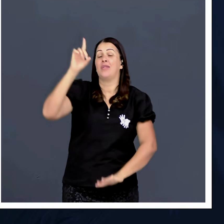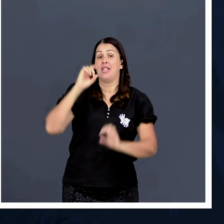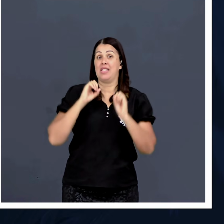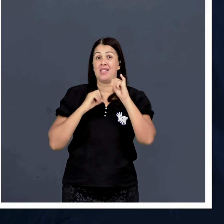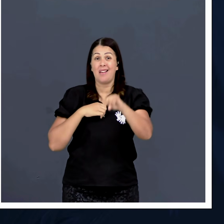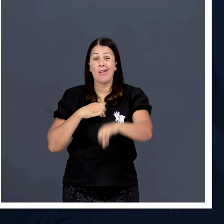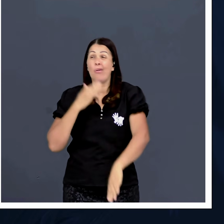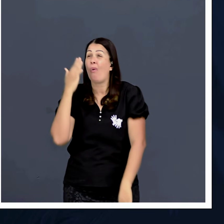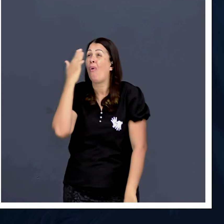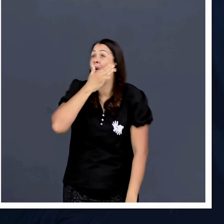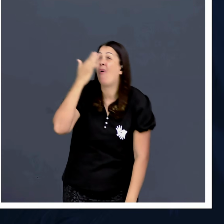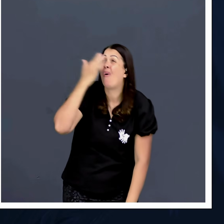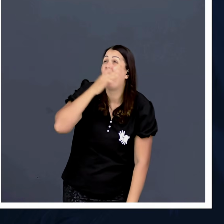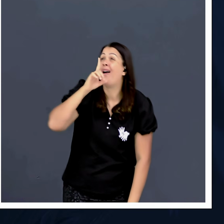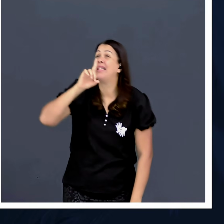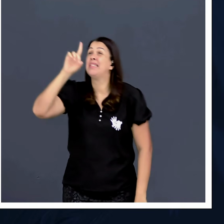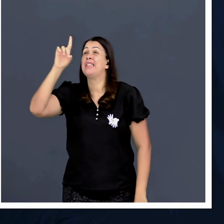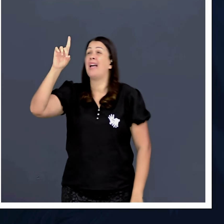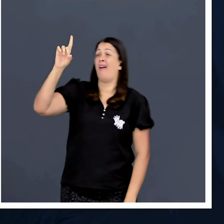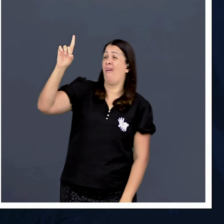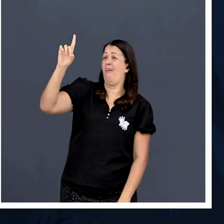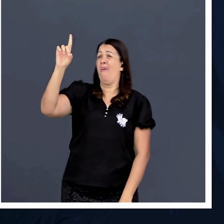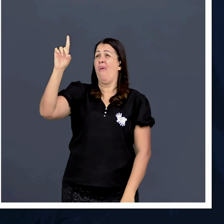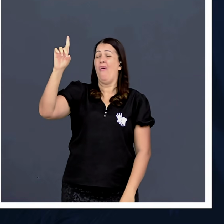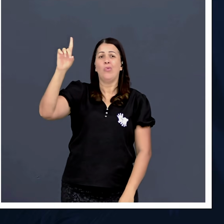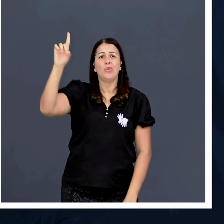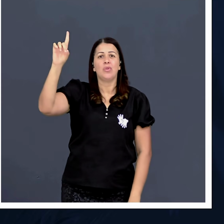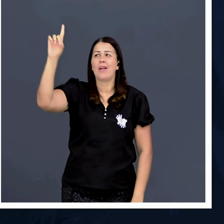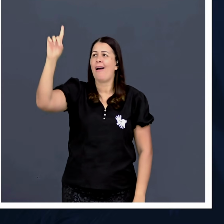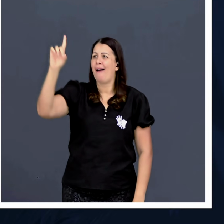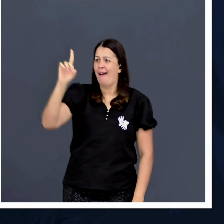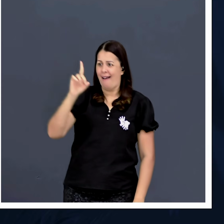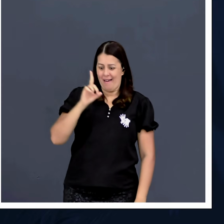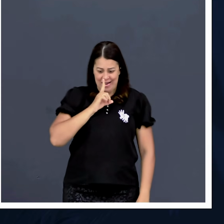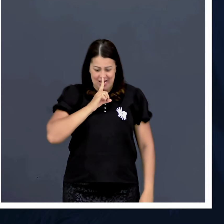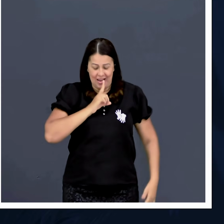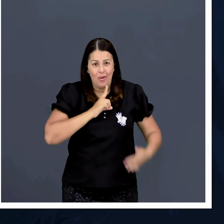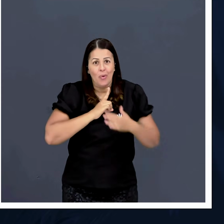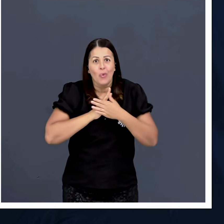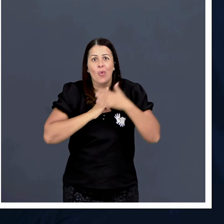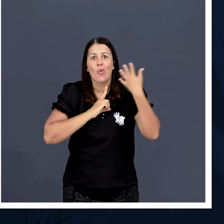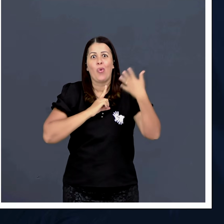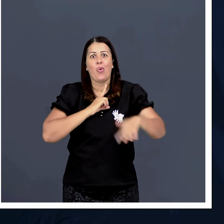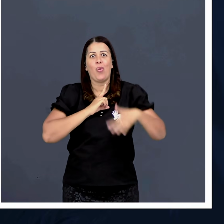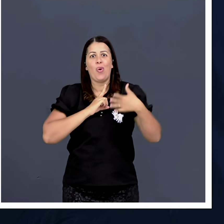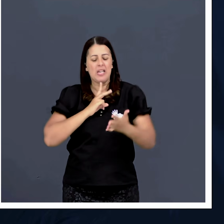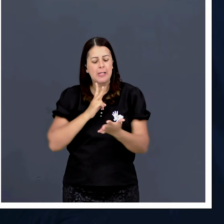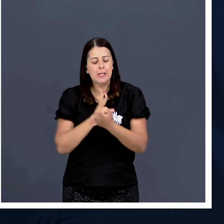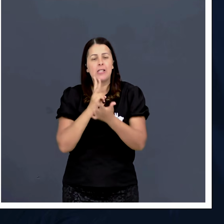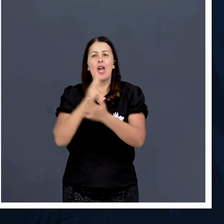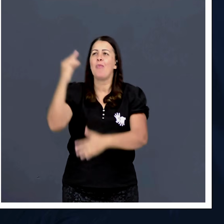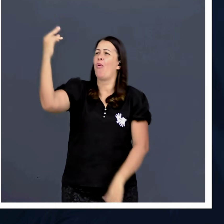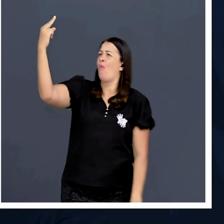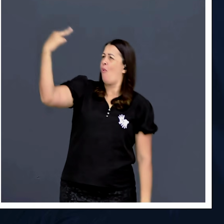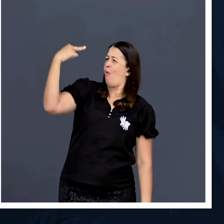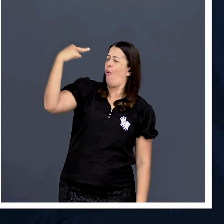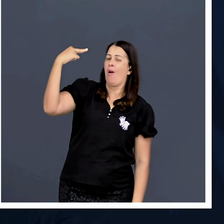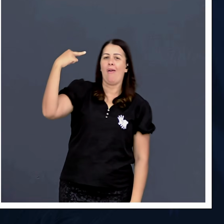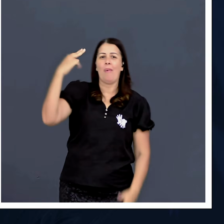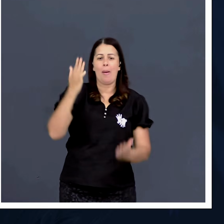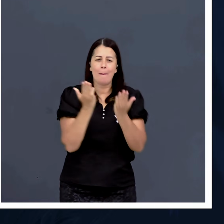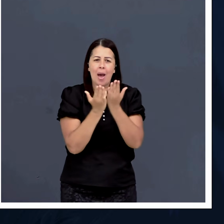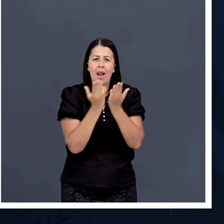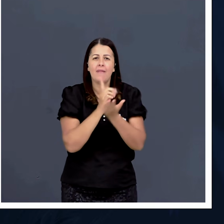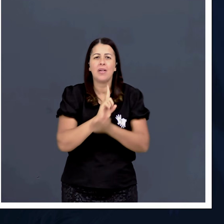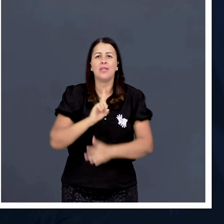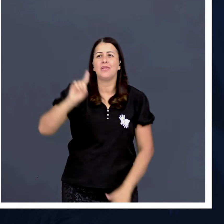eu não enxergo ele como um Deus que está perto, como um Deus que está atento, como a palavra nos ensina,